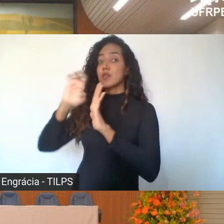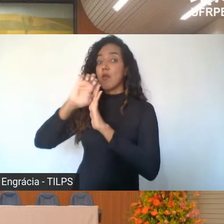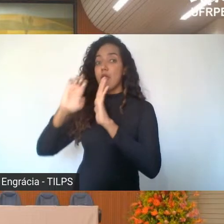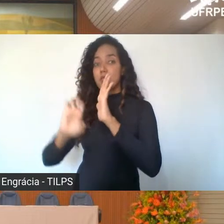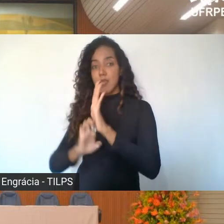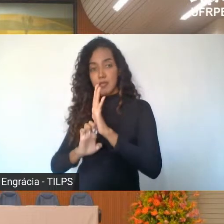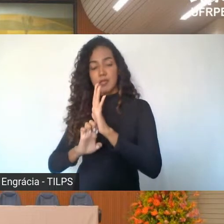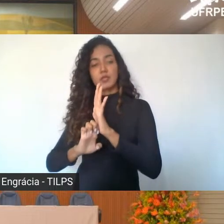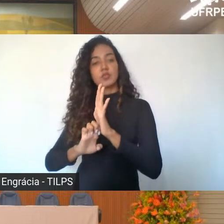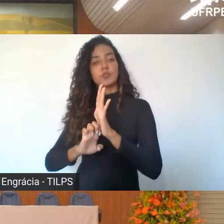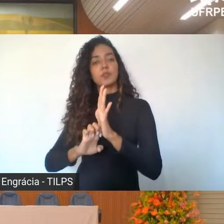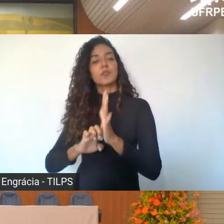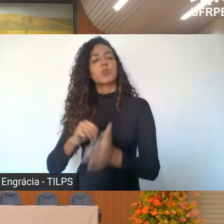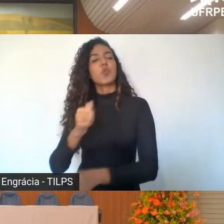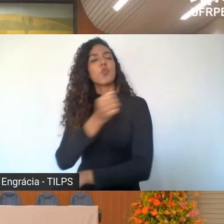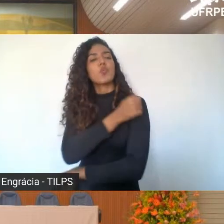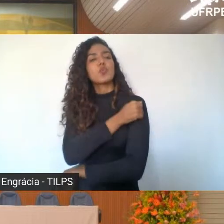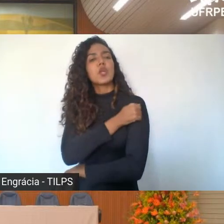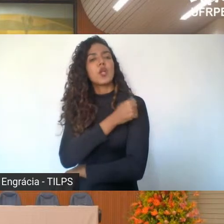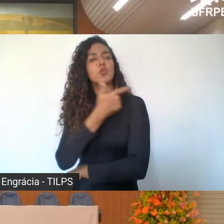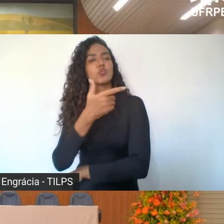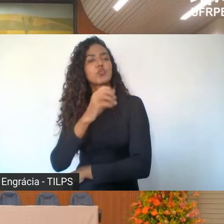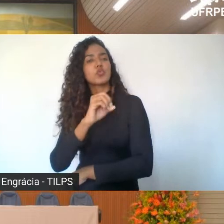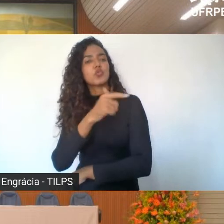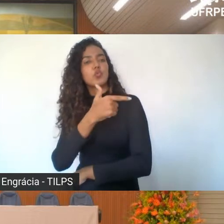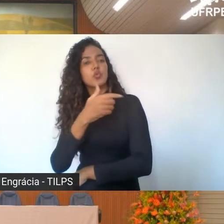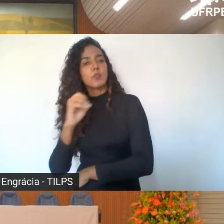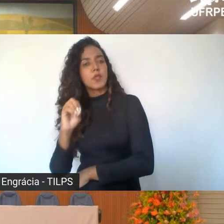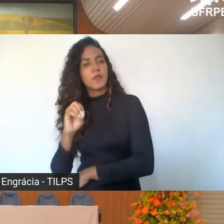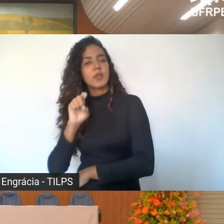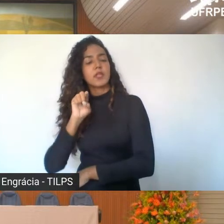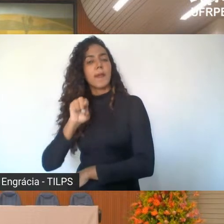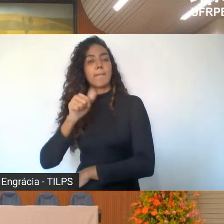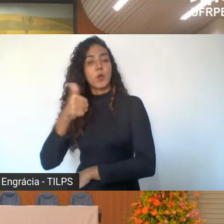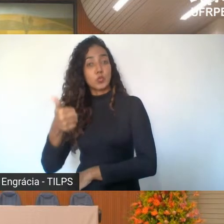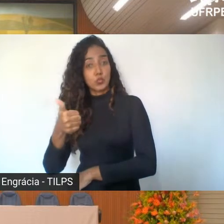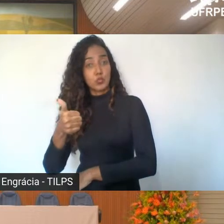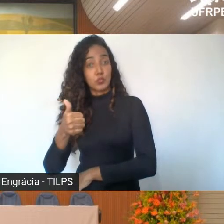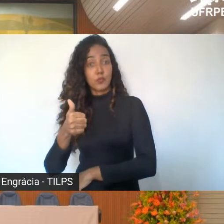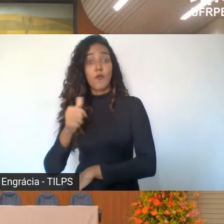nossos estudantes de 2020.1, vamos retomar.